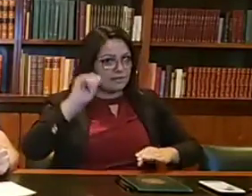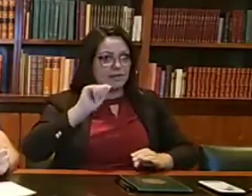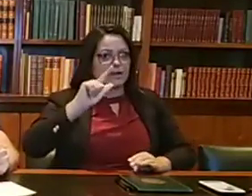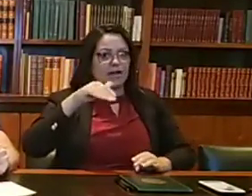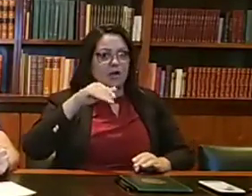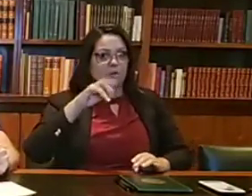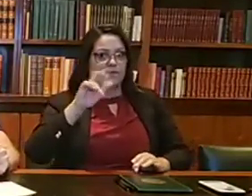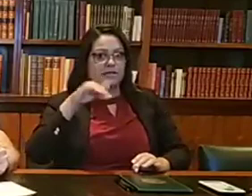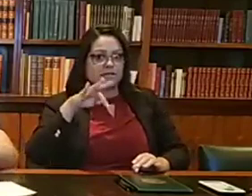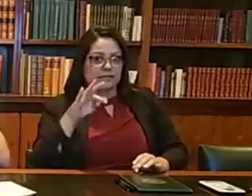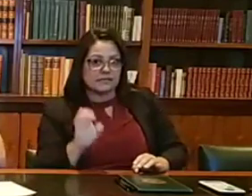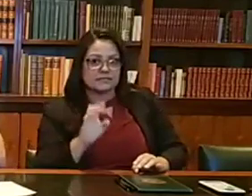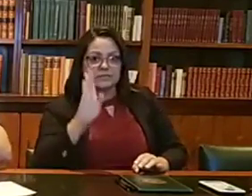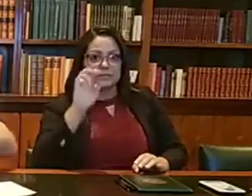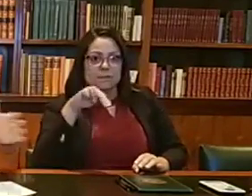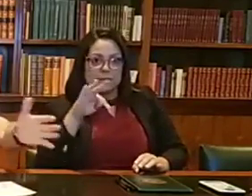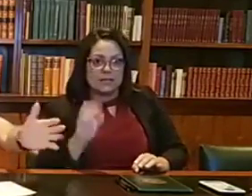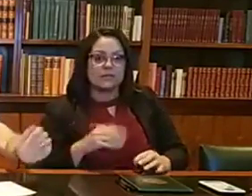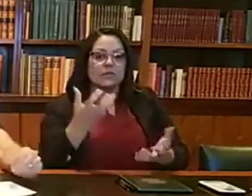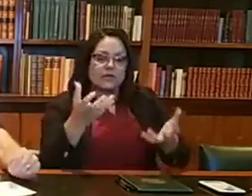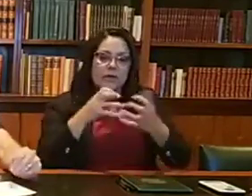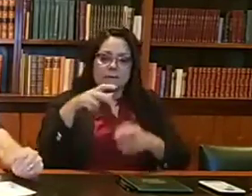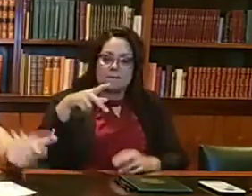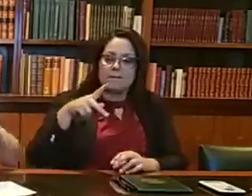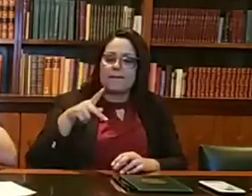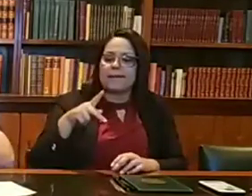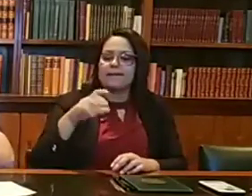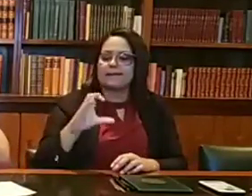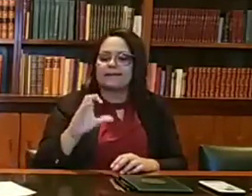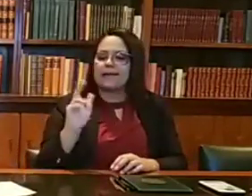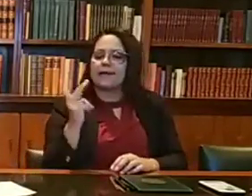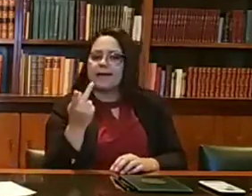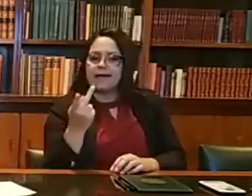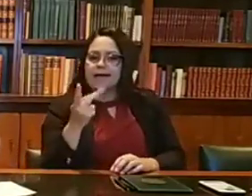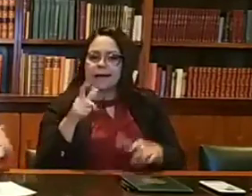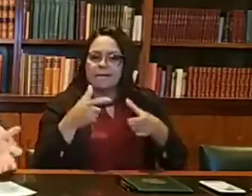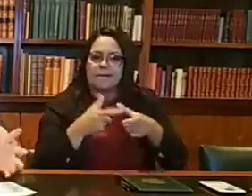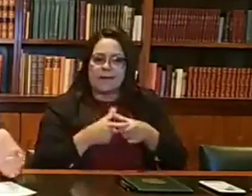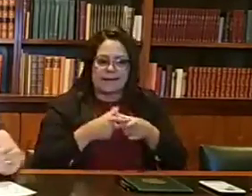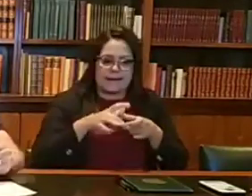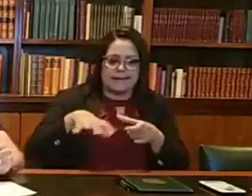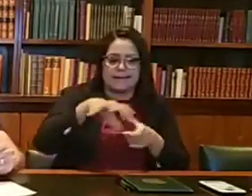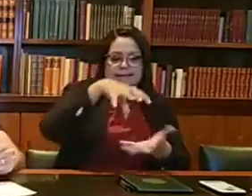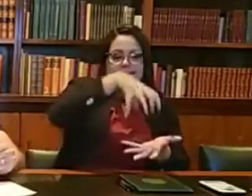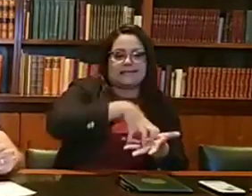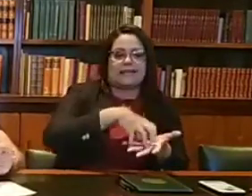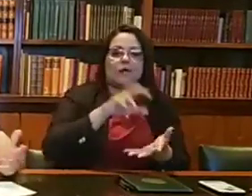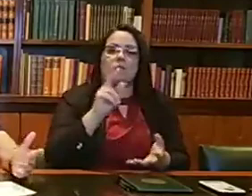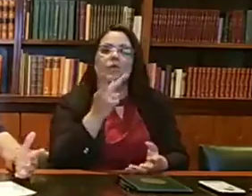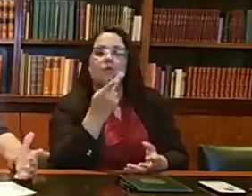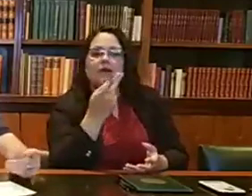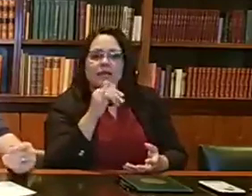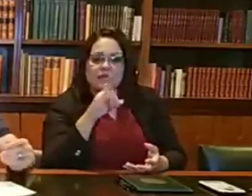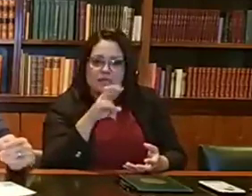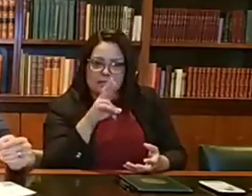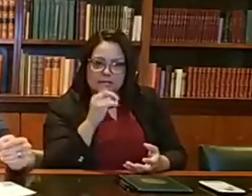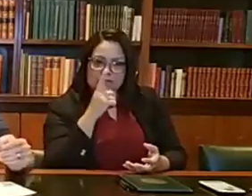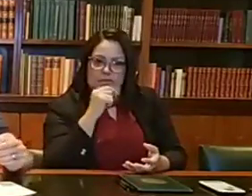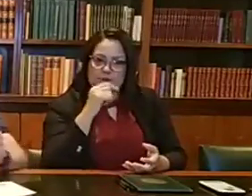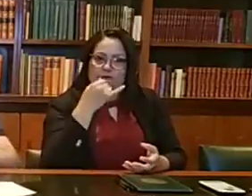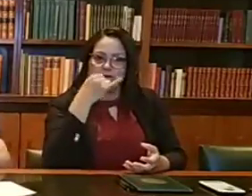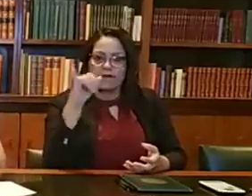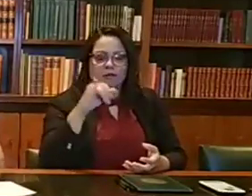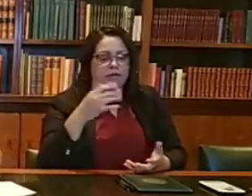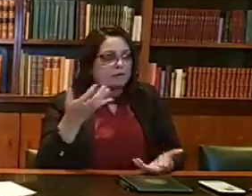para fazer as PCHs, pequenas centrais hidrelétricas, que na PCH o cara pode criar seu peixe também. É muita burocracia,